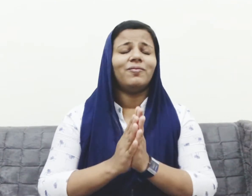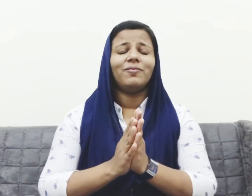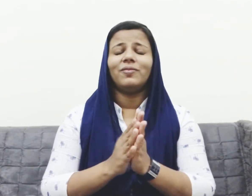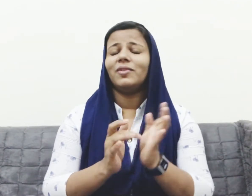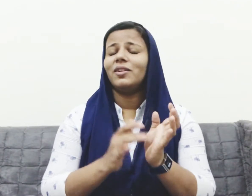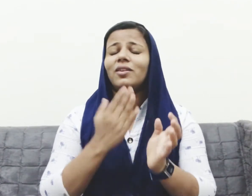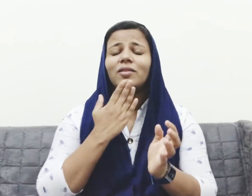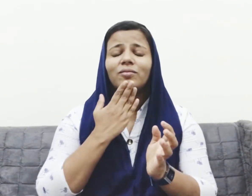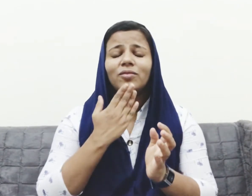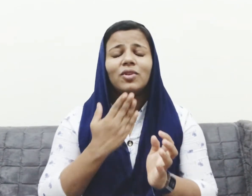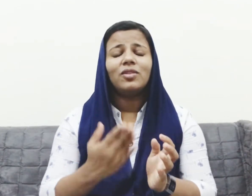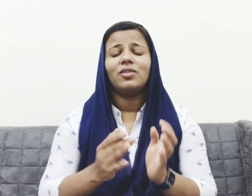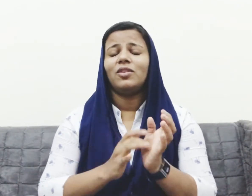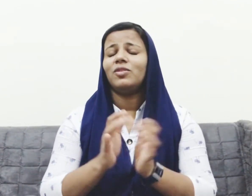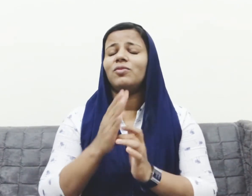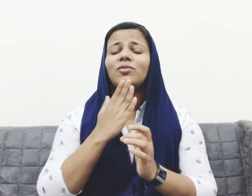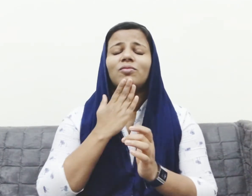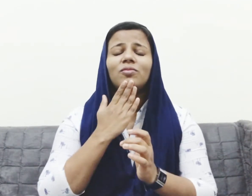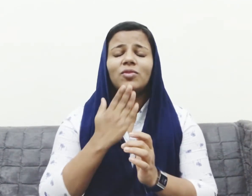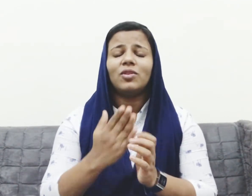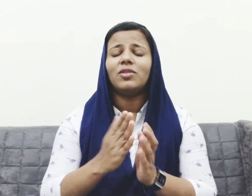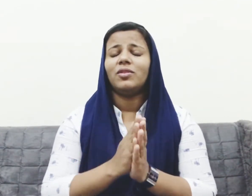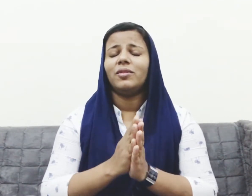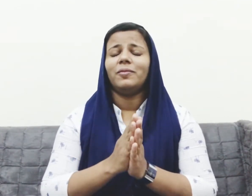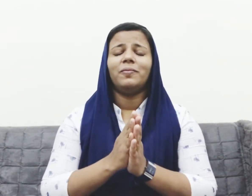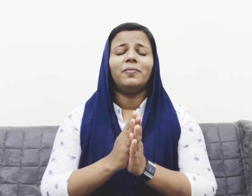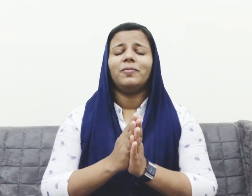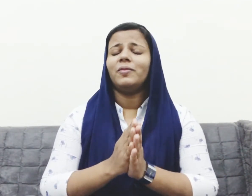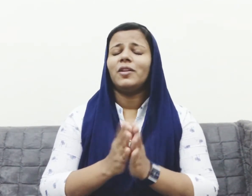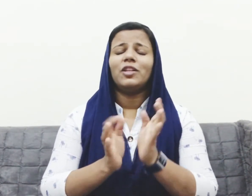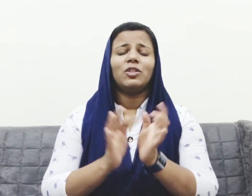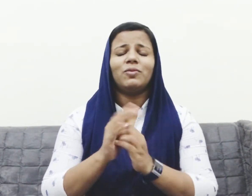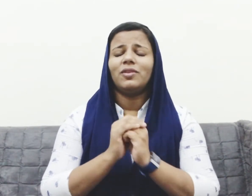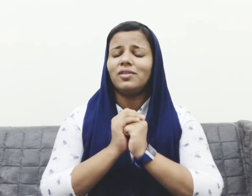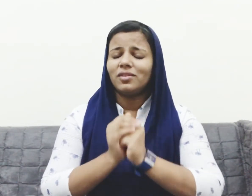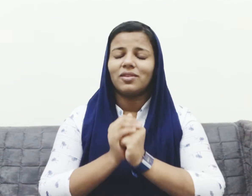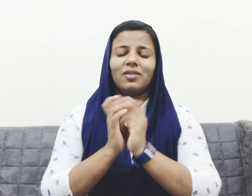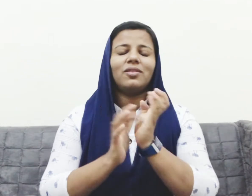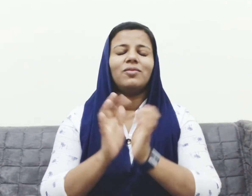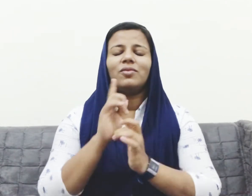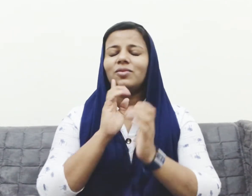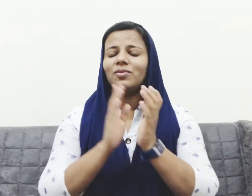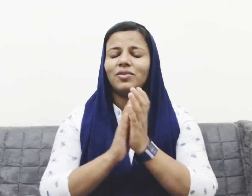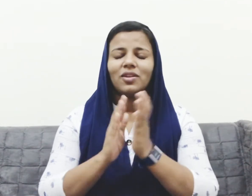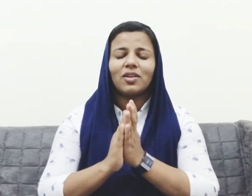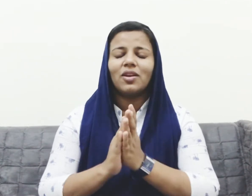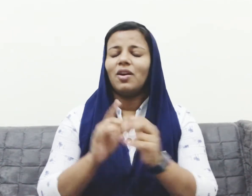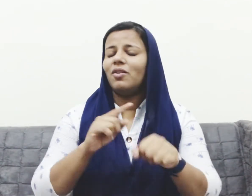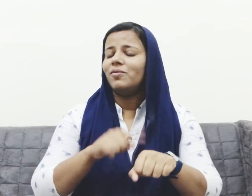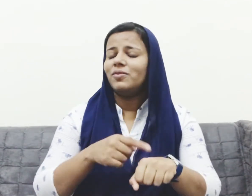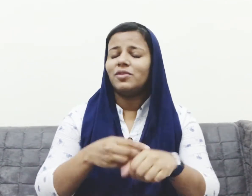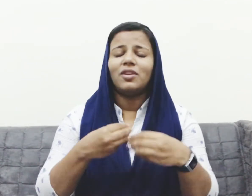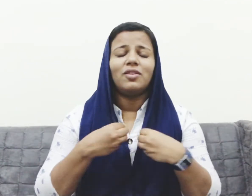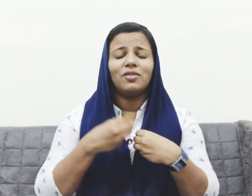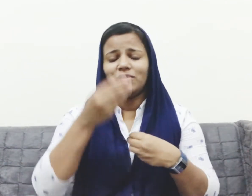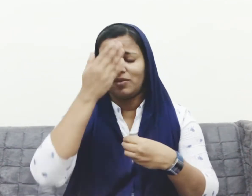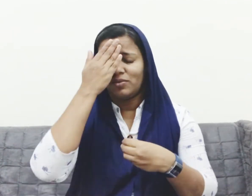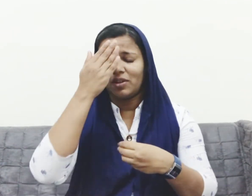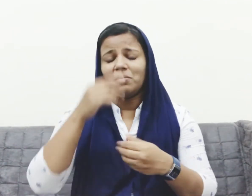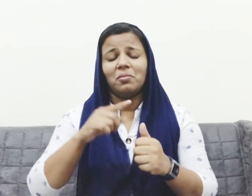നന്ദി പറയുന്ന കർത്താവേ, നന്ദി പറയുന്നു, നന്ദി പറയുന്നു, നന്ദി പറയുന്നു. ഈ പ്രഭാതത്തിൽ അങ്ങേ ആരാധിക്കുവാൻ, അങ്ങേ സ്തുതിക്കുവാൻ അങ്ങ് ഞങ്ങൾക്ക് തന്ന അവസരത്തിനായിട്ട് സ്തോത്രം. പ്രത്യേകിച്ച്